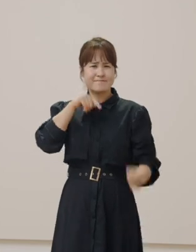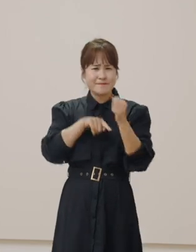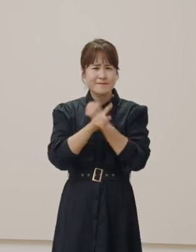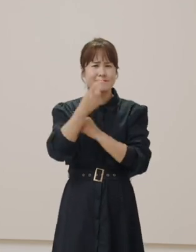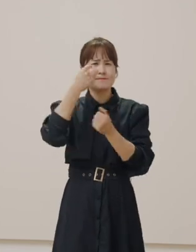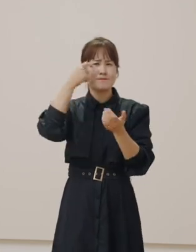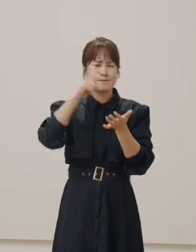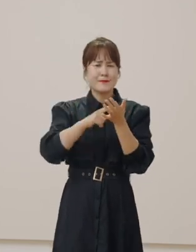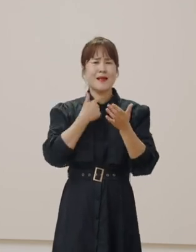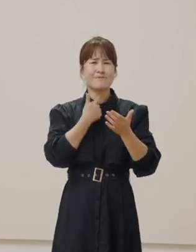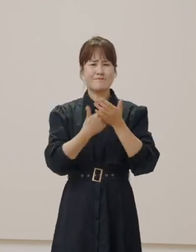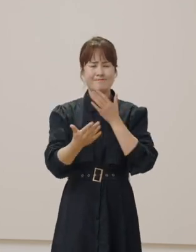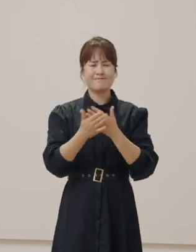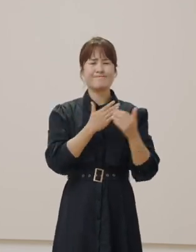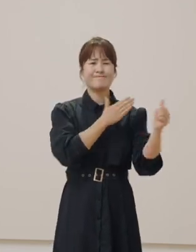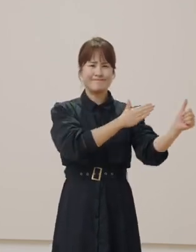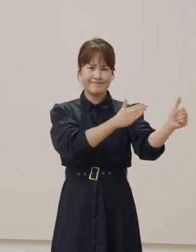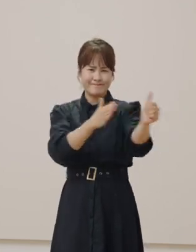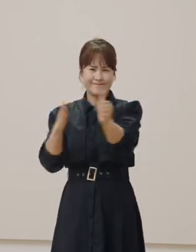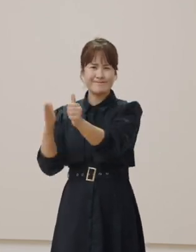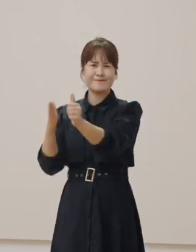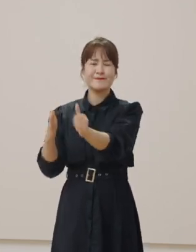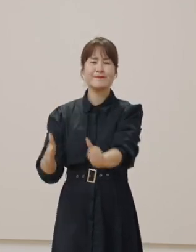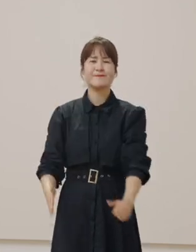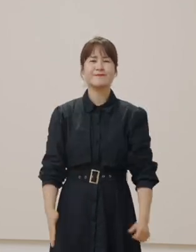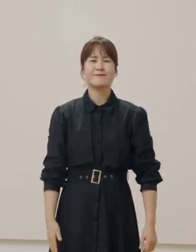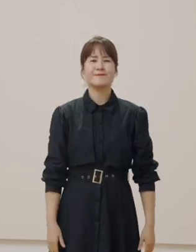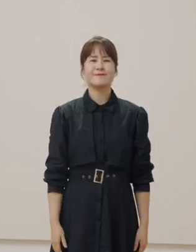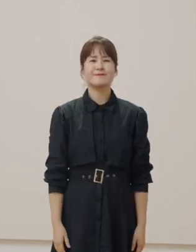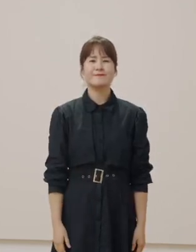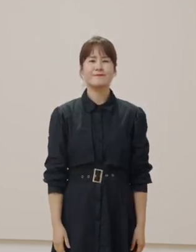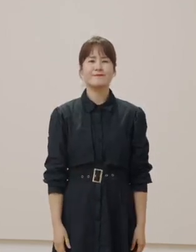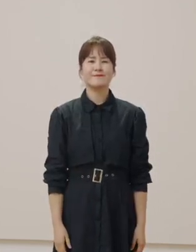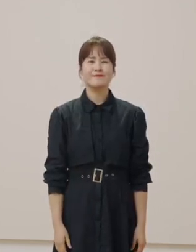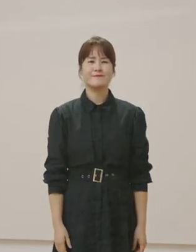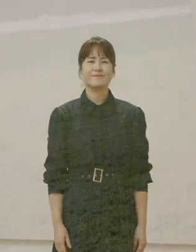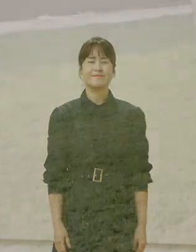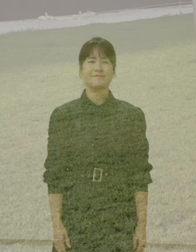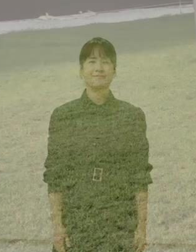미처 깨닫지 못한 아름다움과 진리를 발견할 수 있기를 바랍니다.